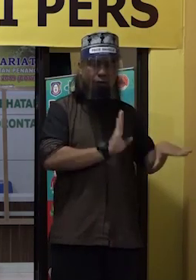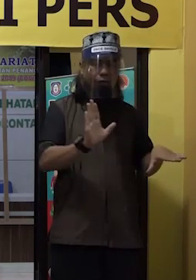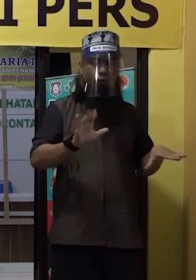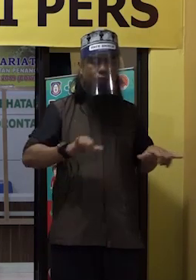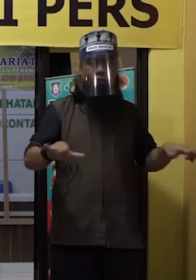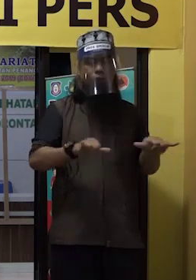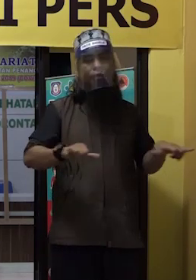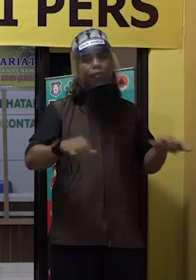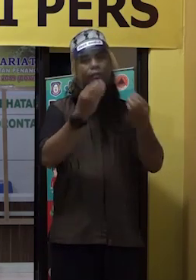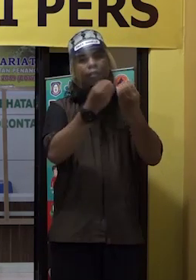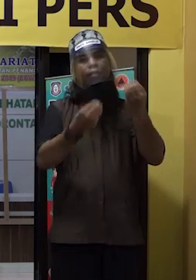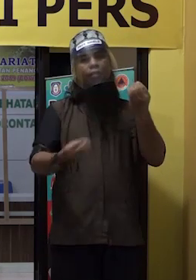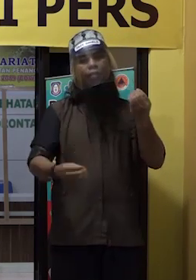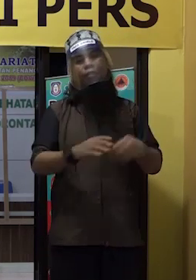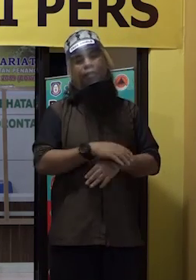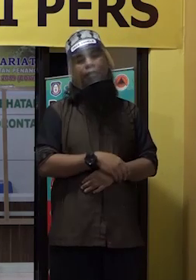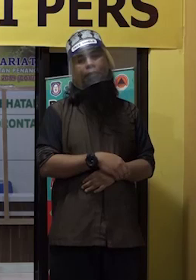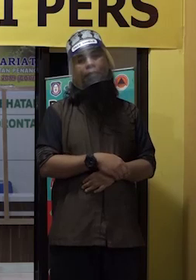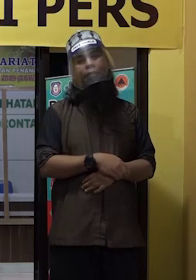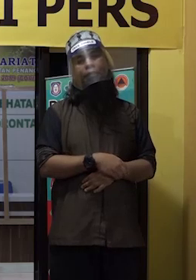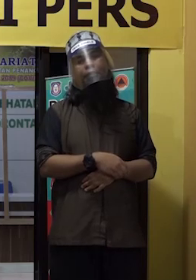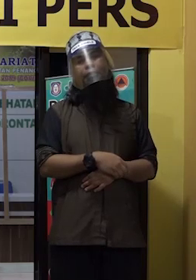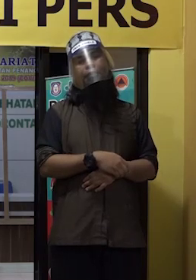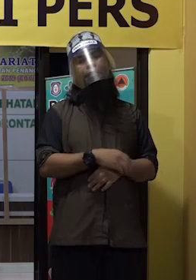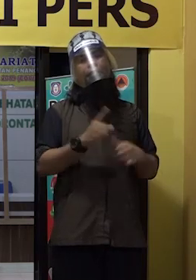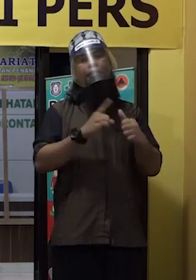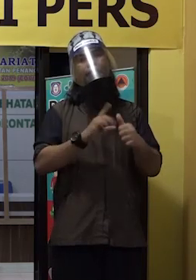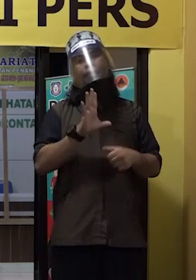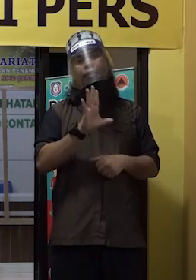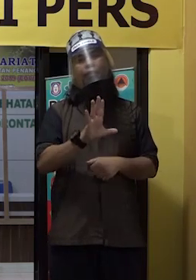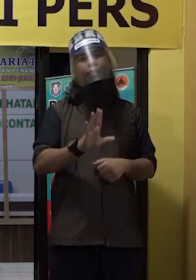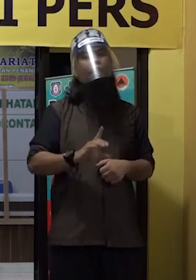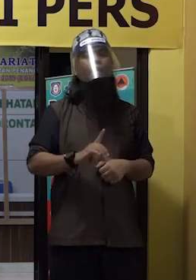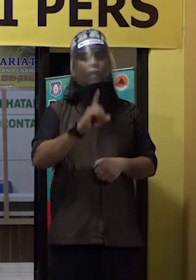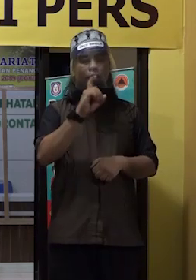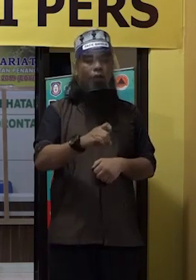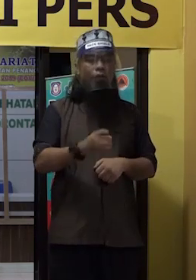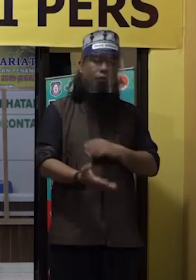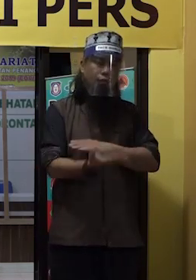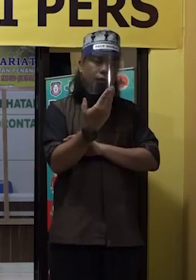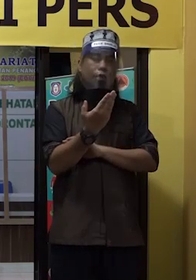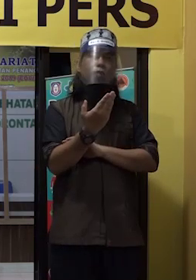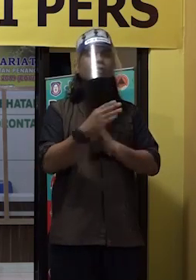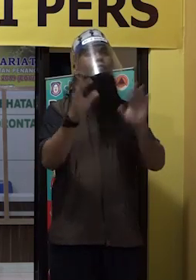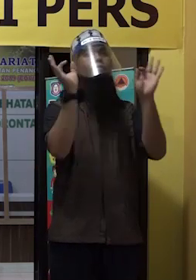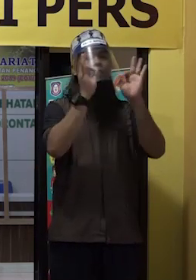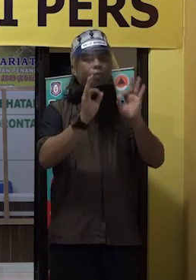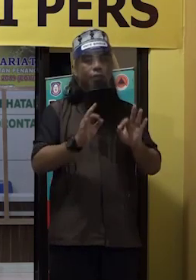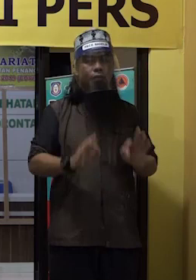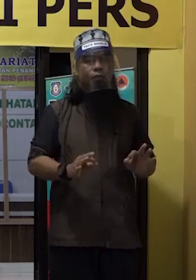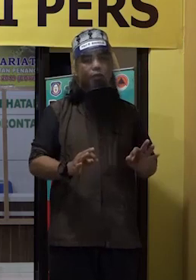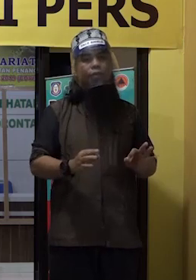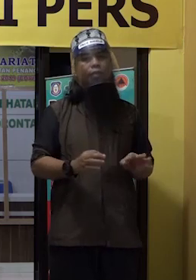Kemudian menerapkan perilaku hidup bersih dan sehat, yakni dia menjaga